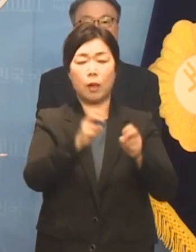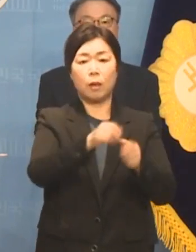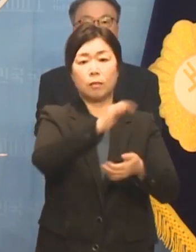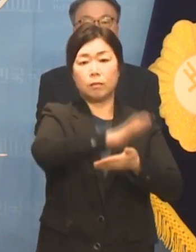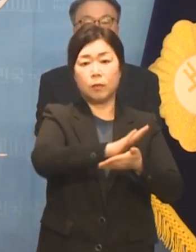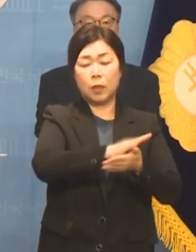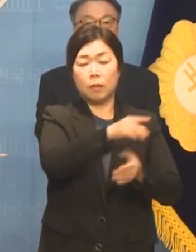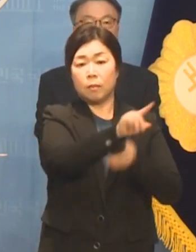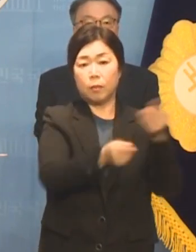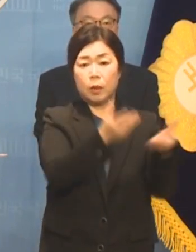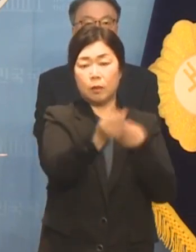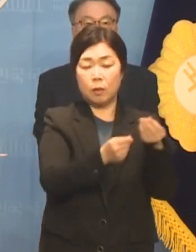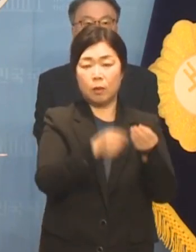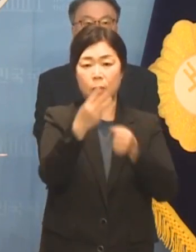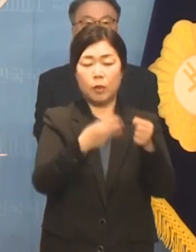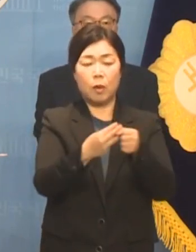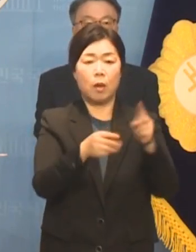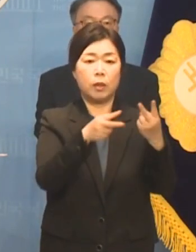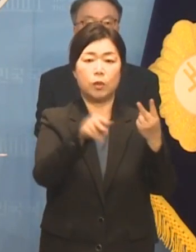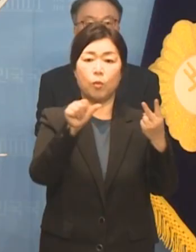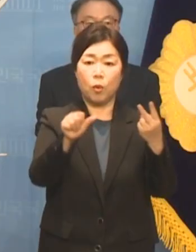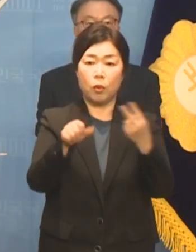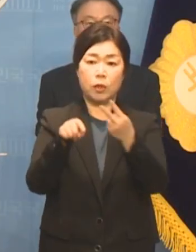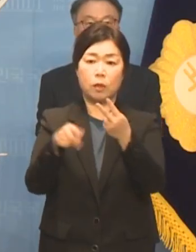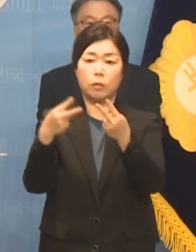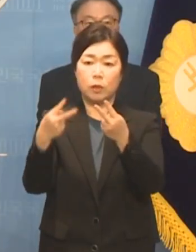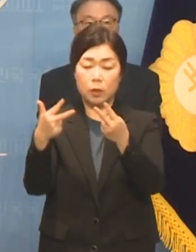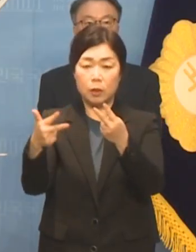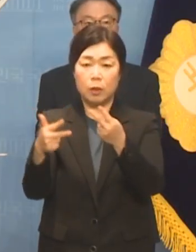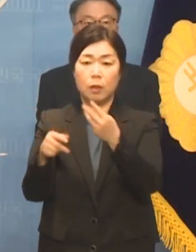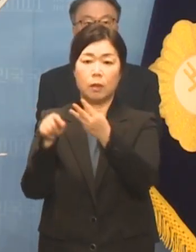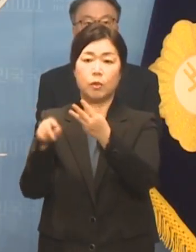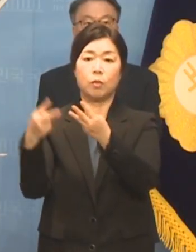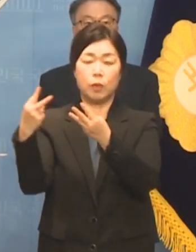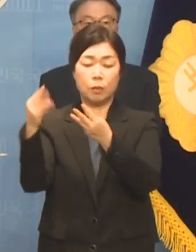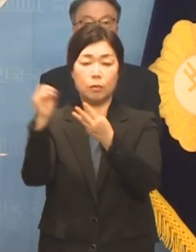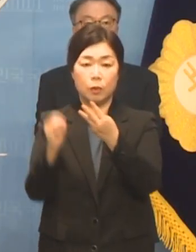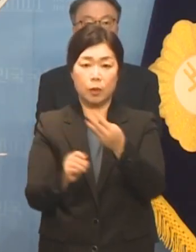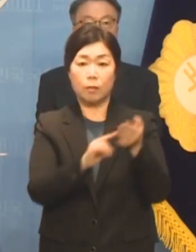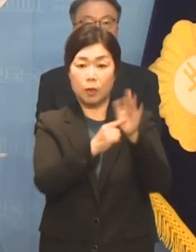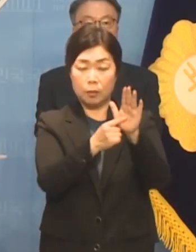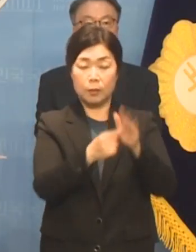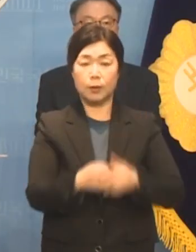각각 2.5, 2.7, 3.2%입니다.